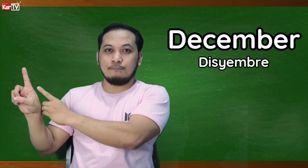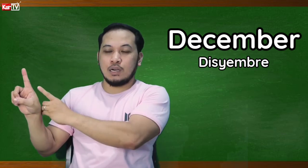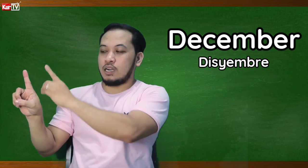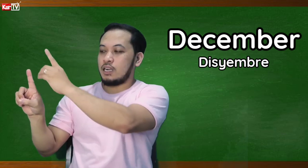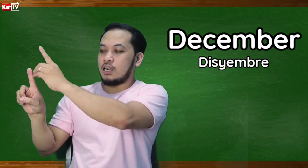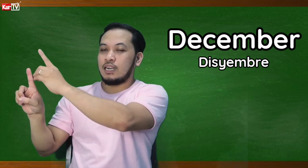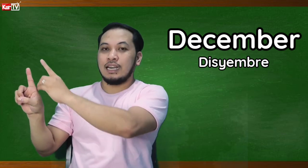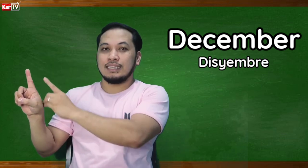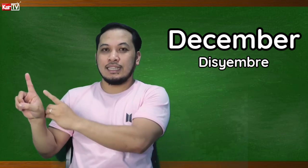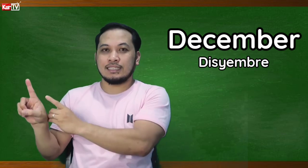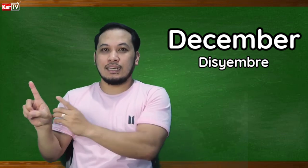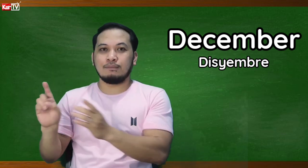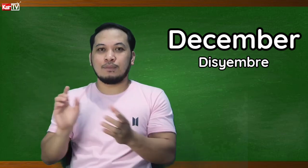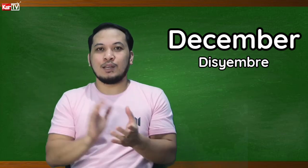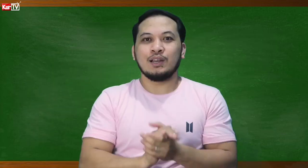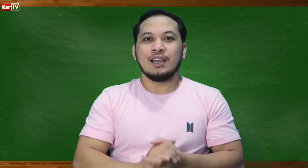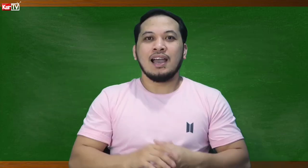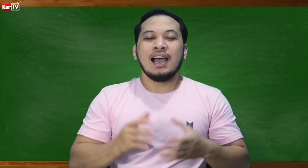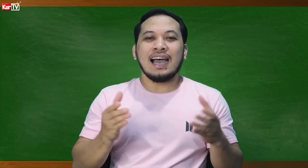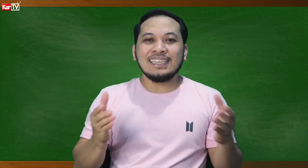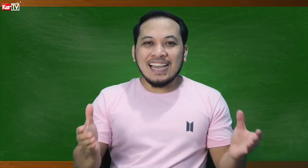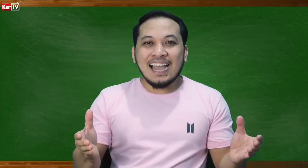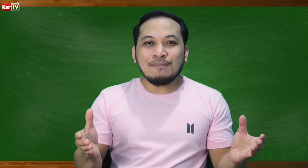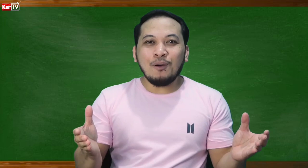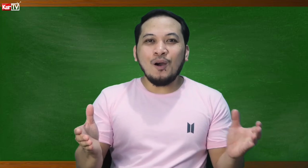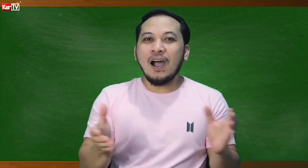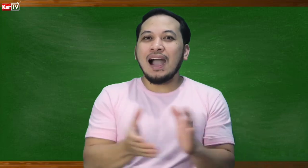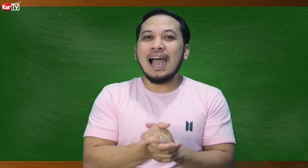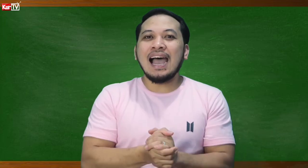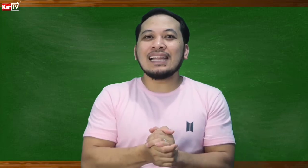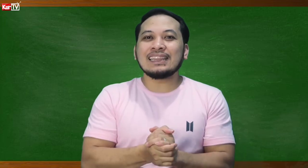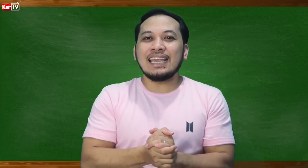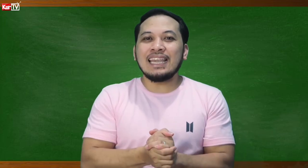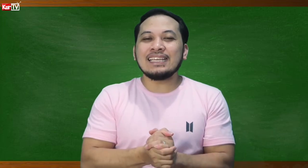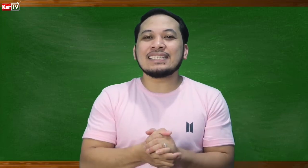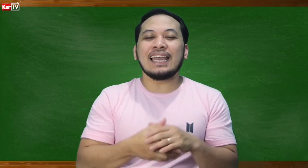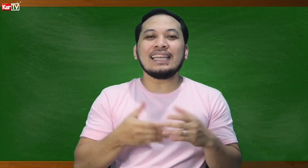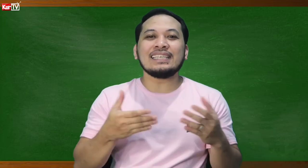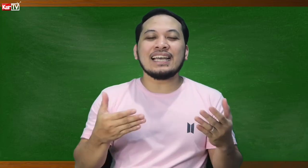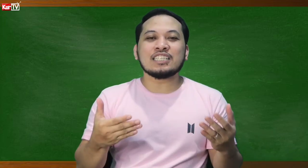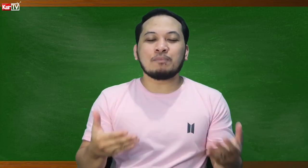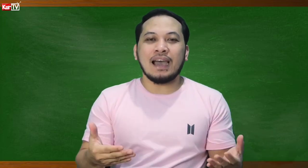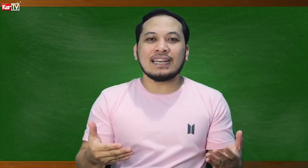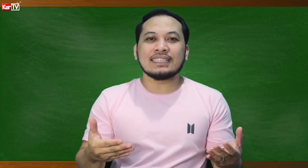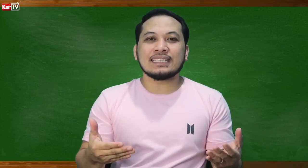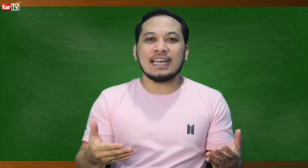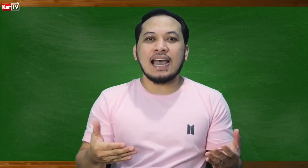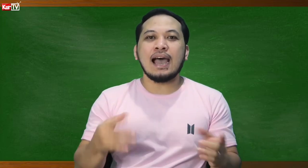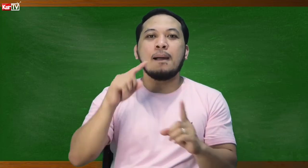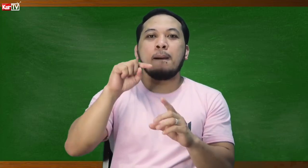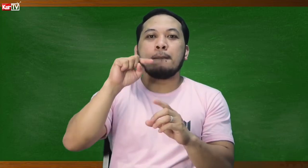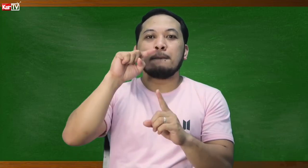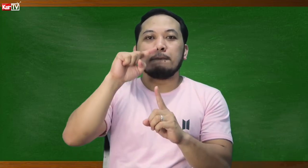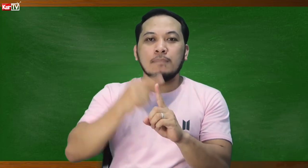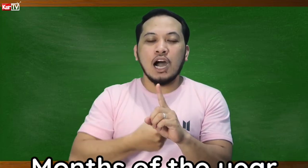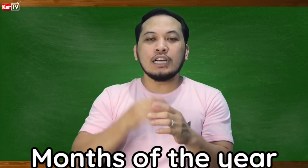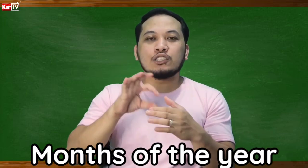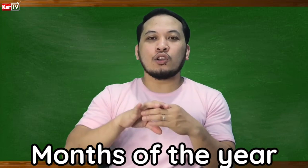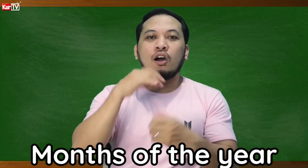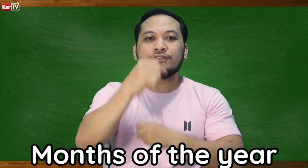December. December. Ayan po ang ating senyas para sa months of